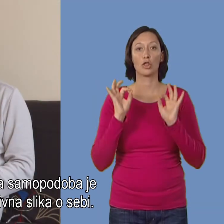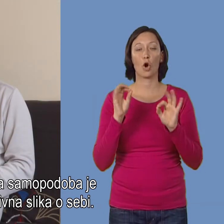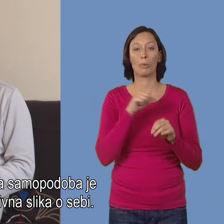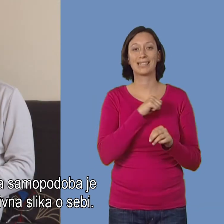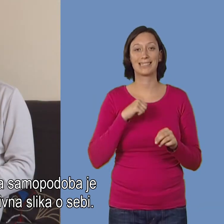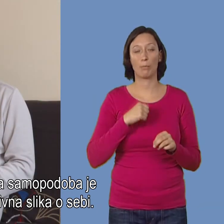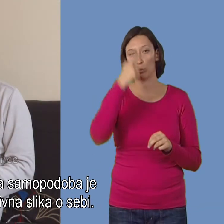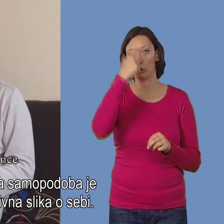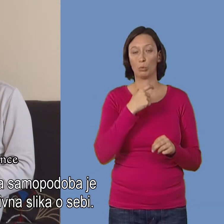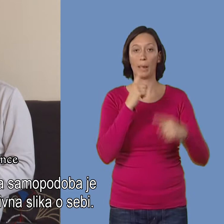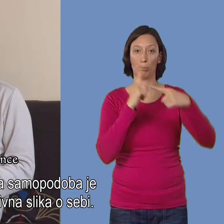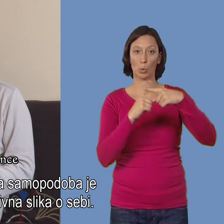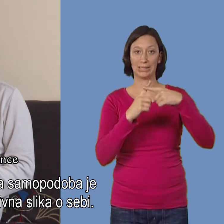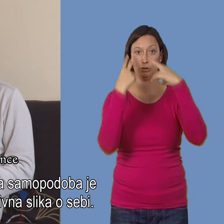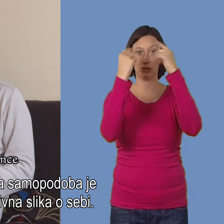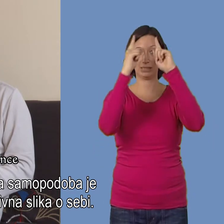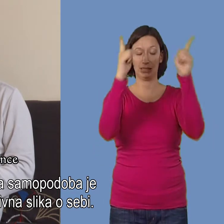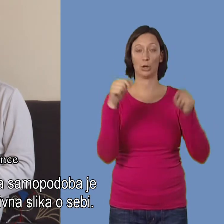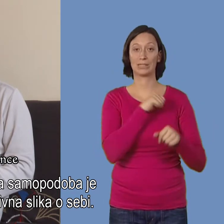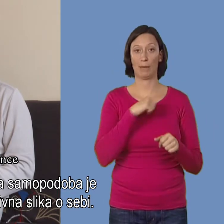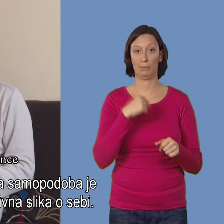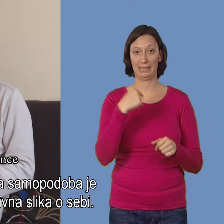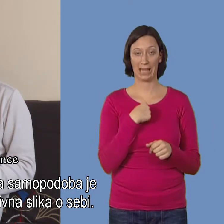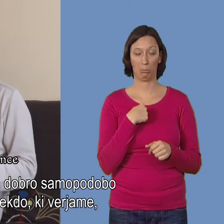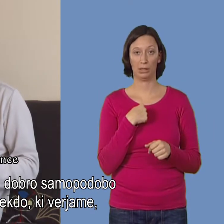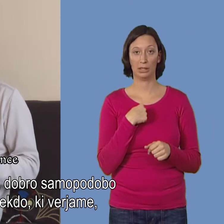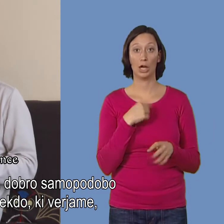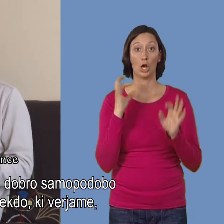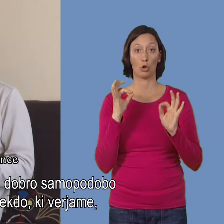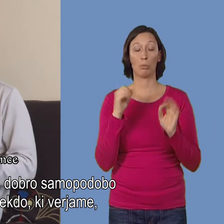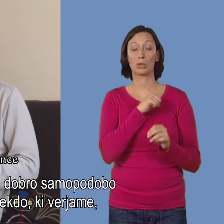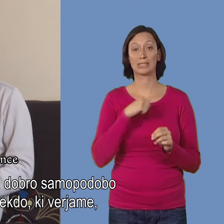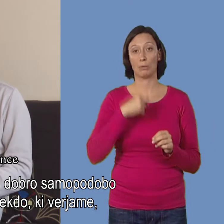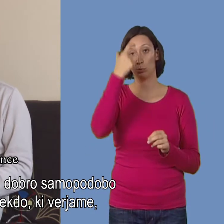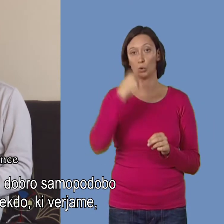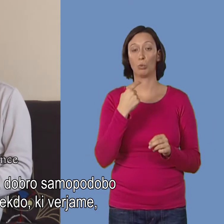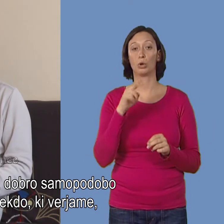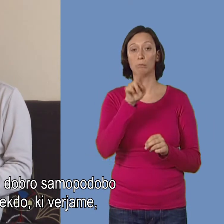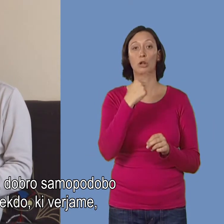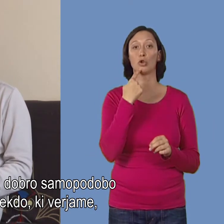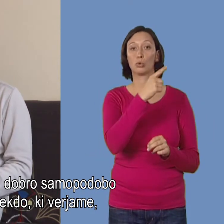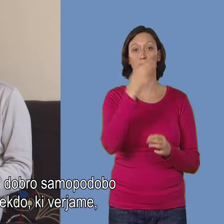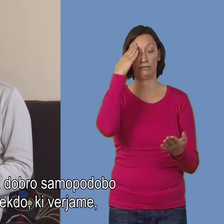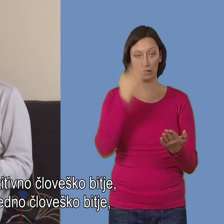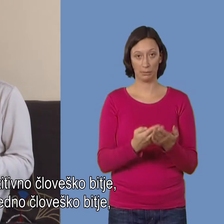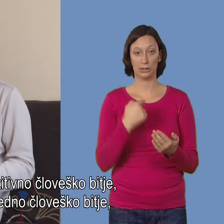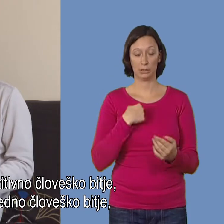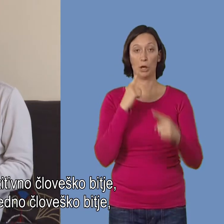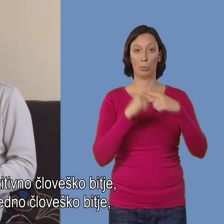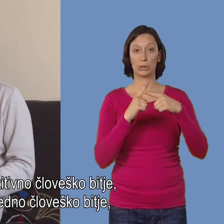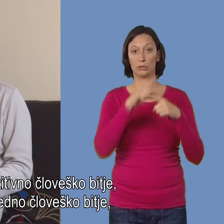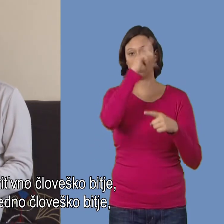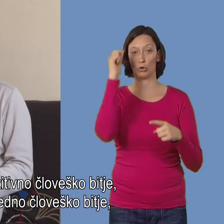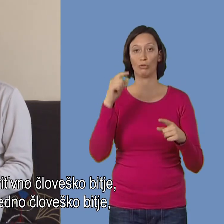Dobra samopodoba je pozitivna slika o sebi. Se pravi, dobro samopodobo ima nekdo, ki verjame, da je